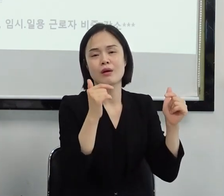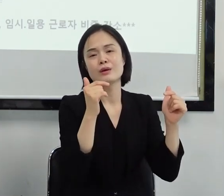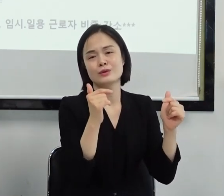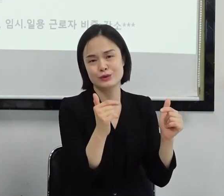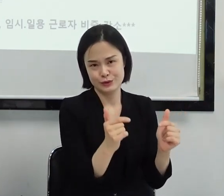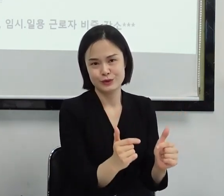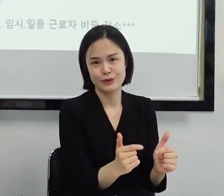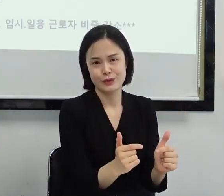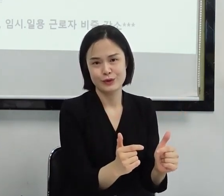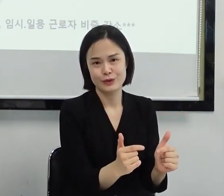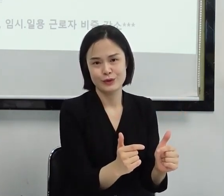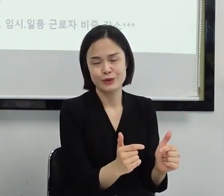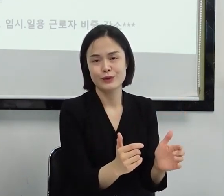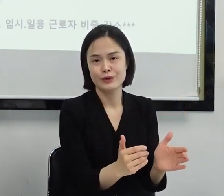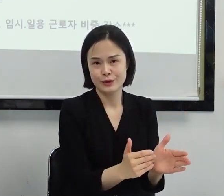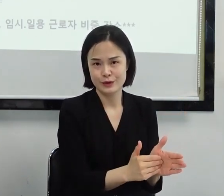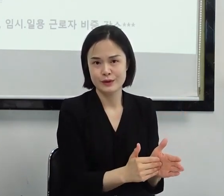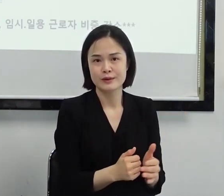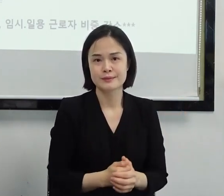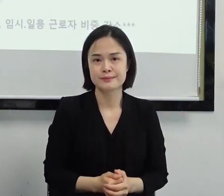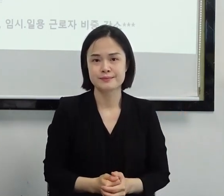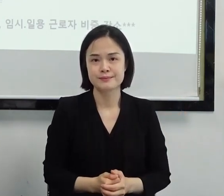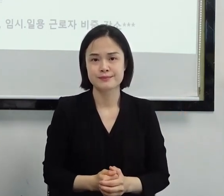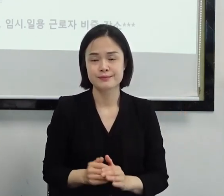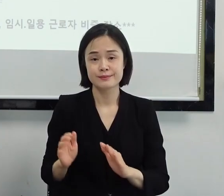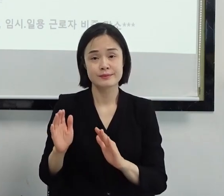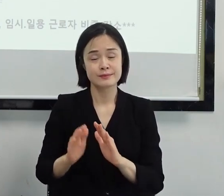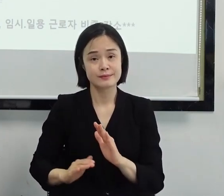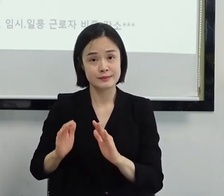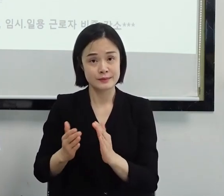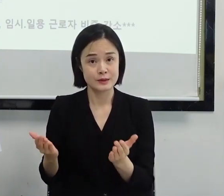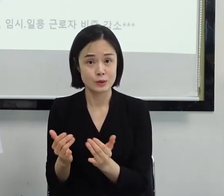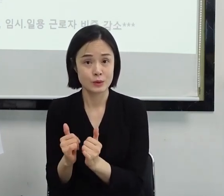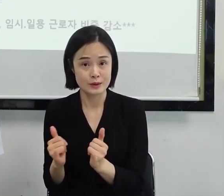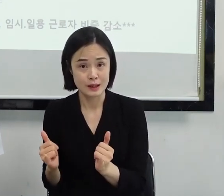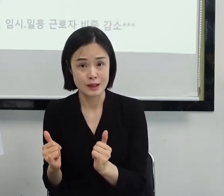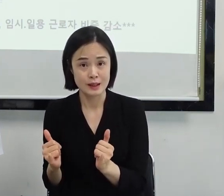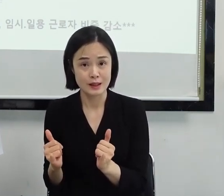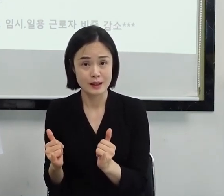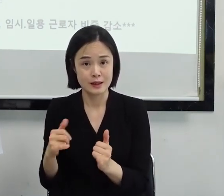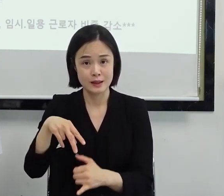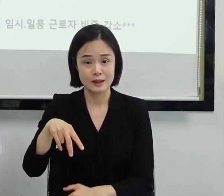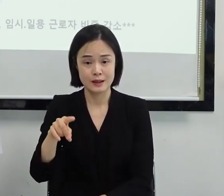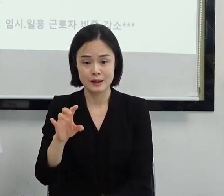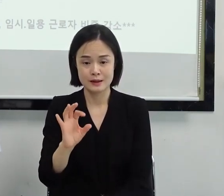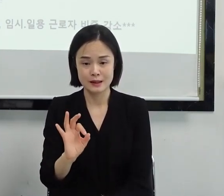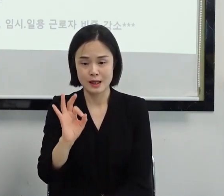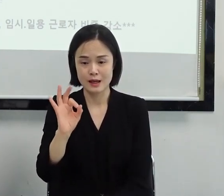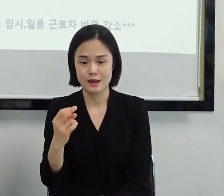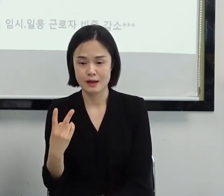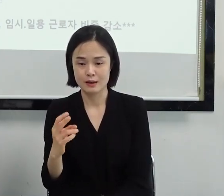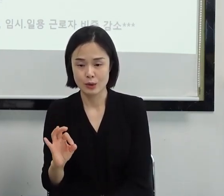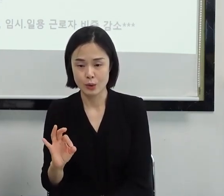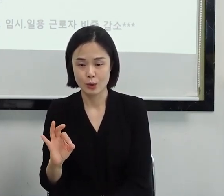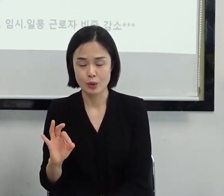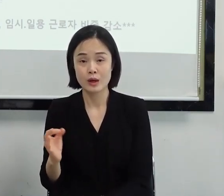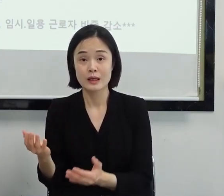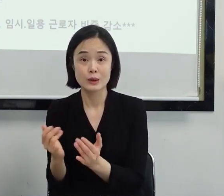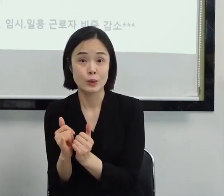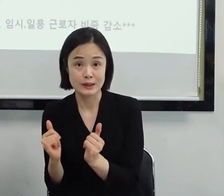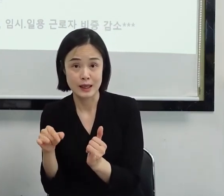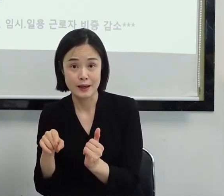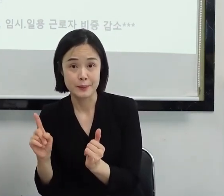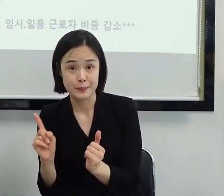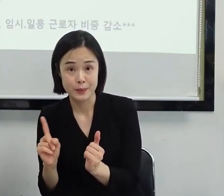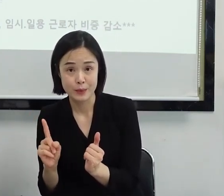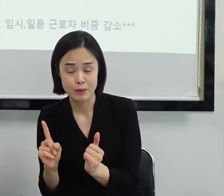그러니까는 이제 이 상용 근로자라고 하는 비율이 지금 그러면은 상당히 는 걸로